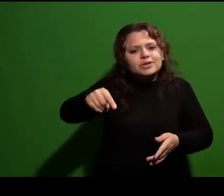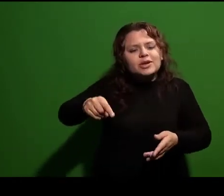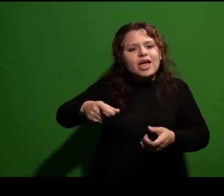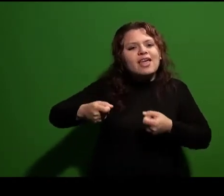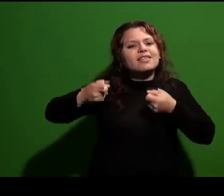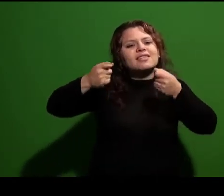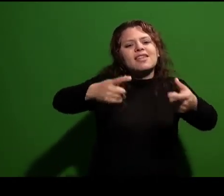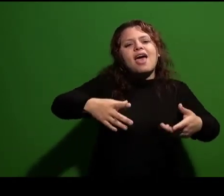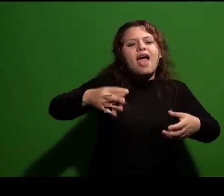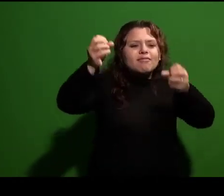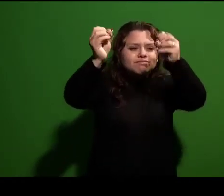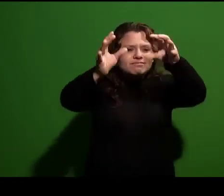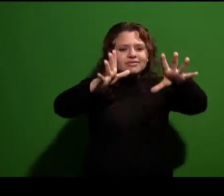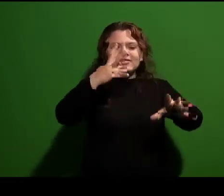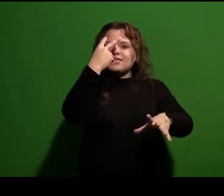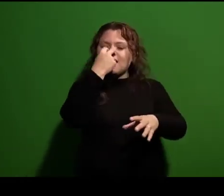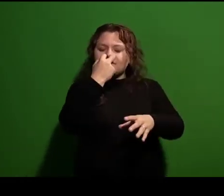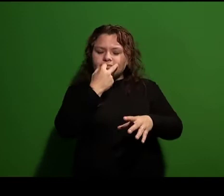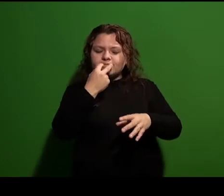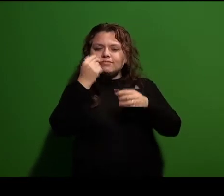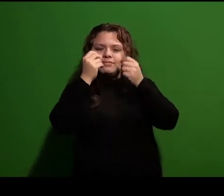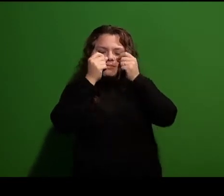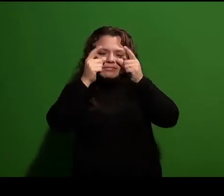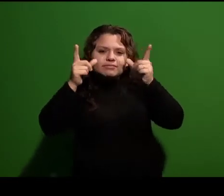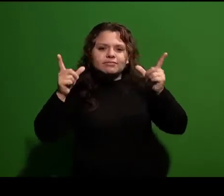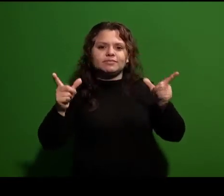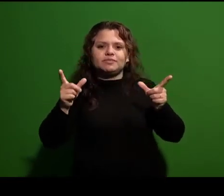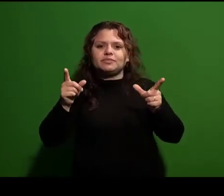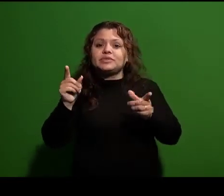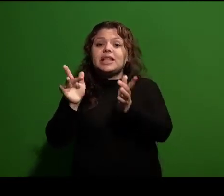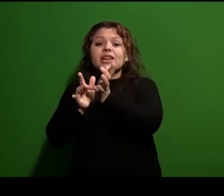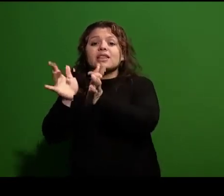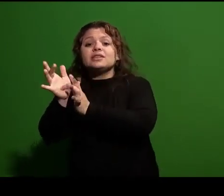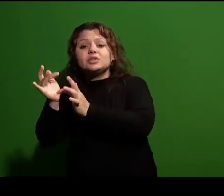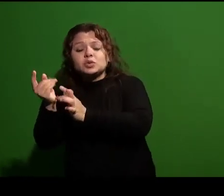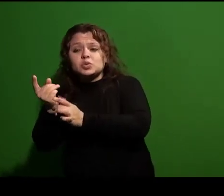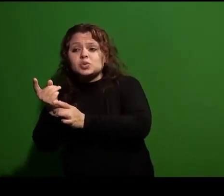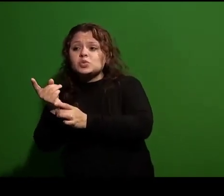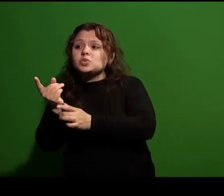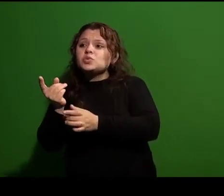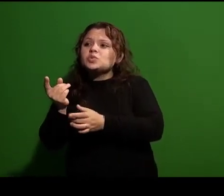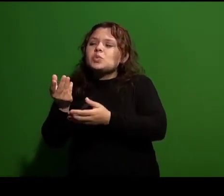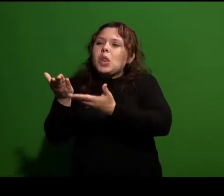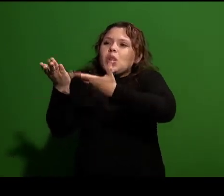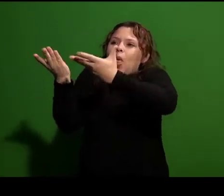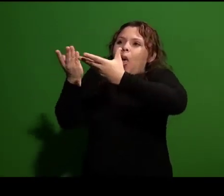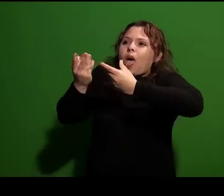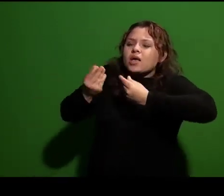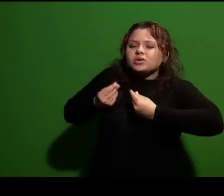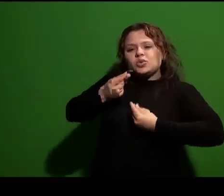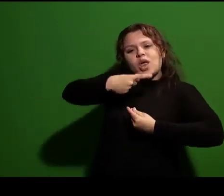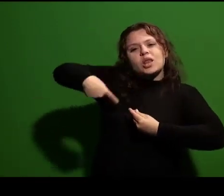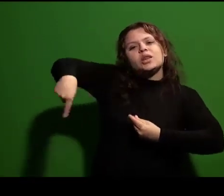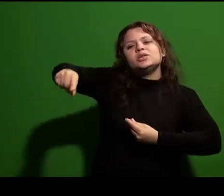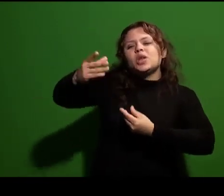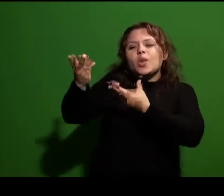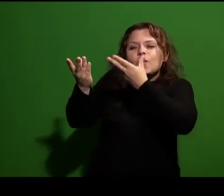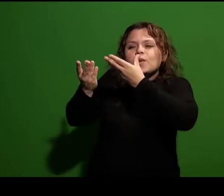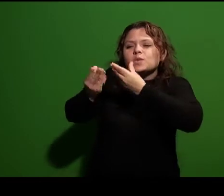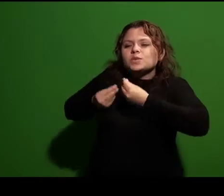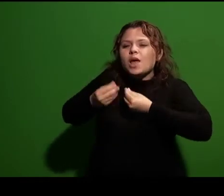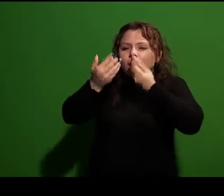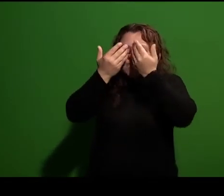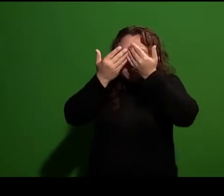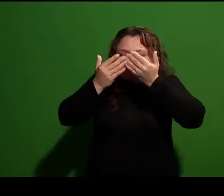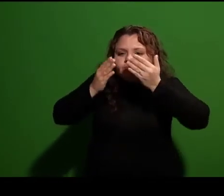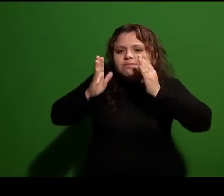dar vista a los ciegos. Lucas 4:18. Jesús restaurará la visión espiritual que hemos perdido,